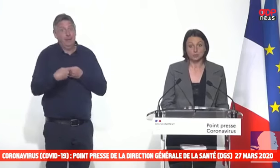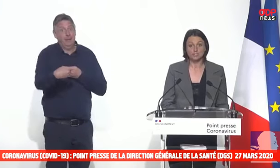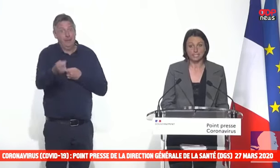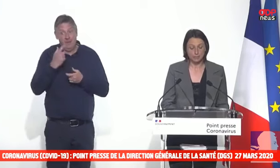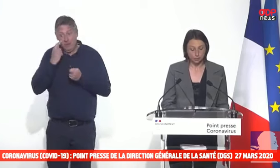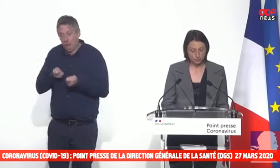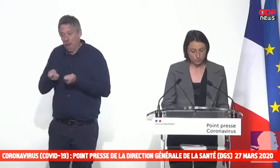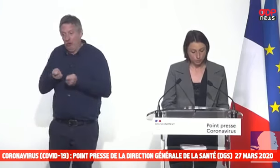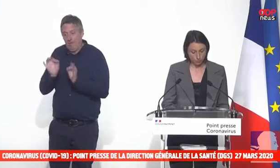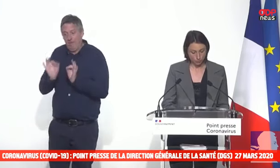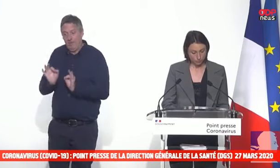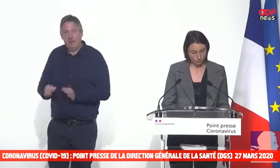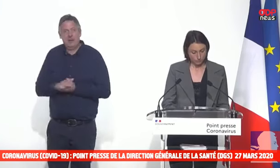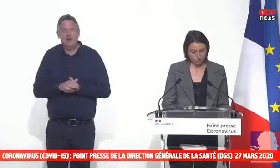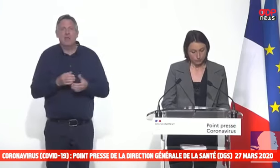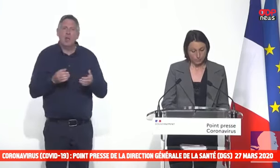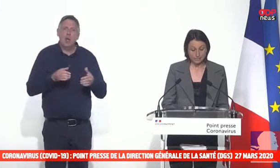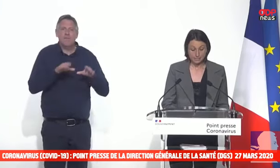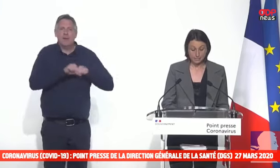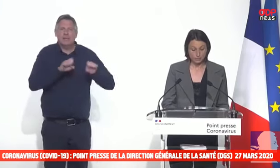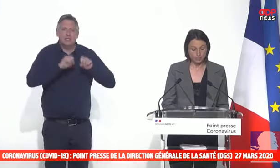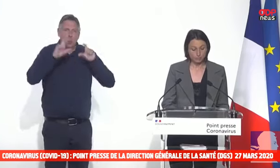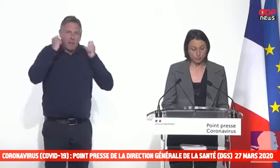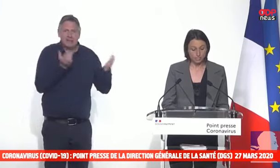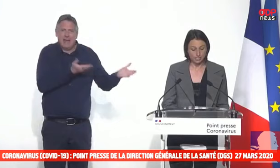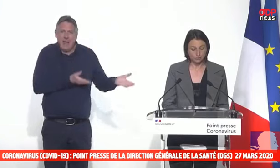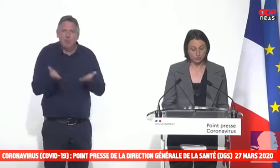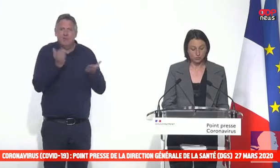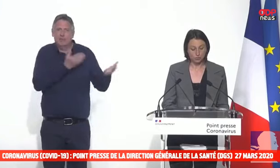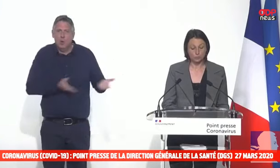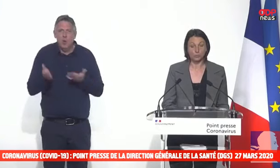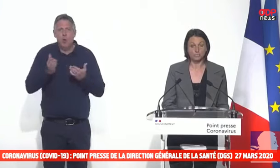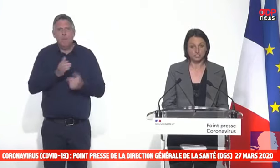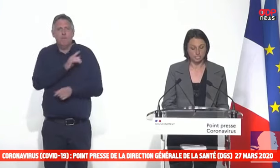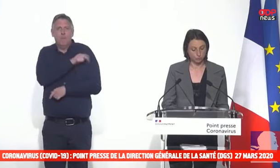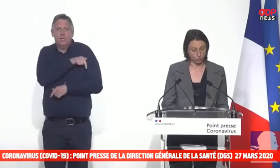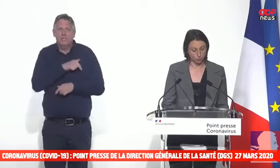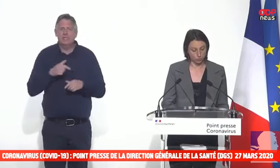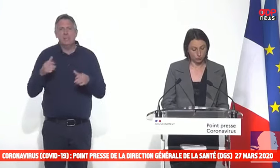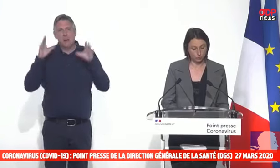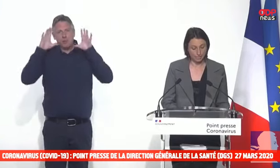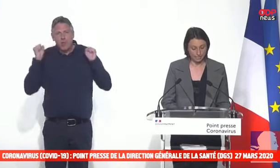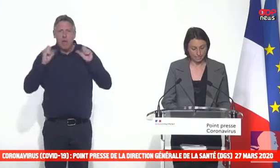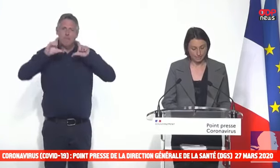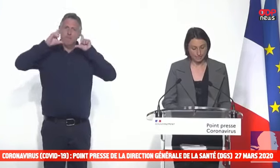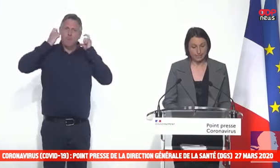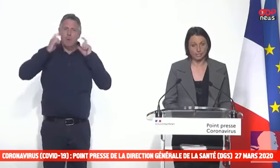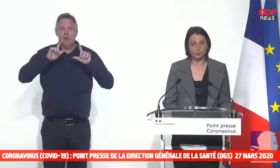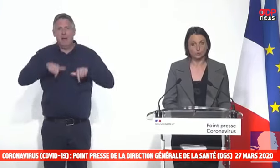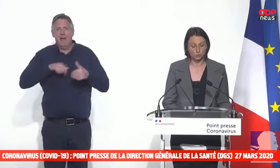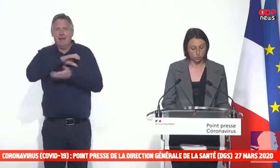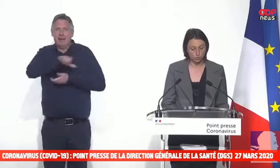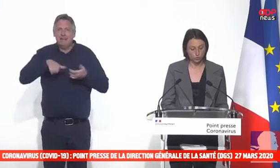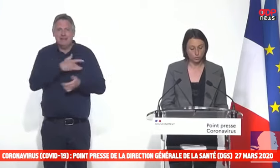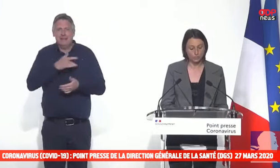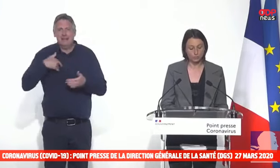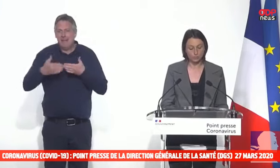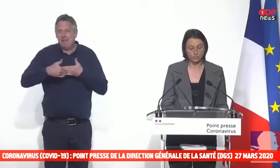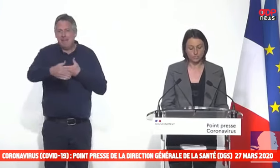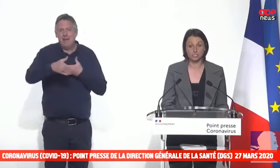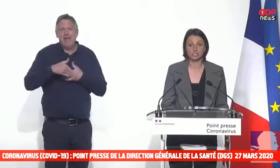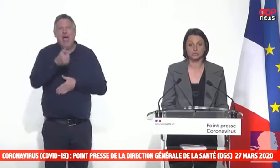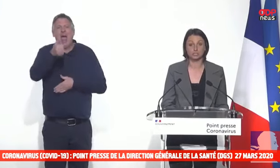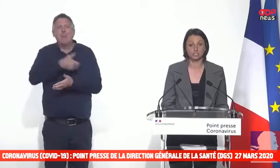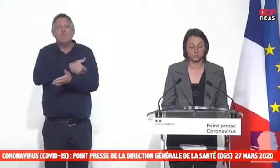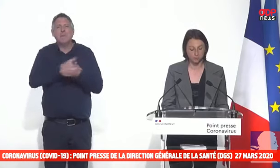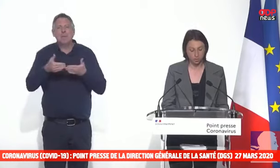la question des réapprovisionnements, qui est essentielle pour tenir les forces de l'ordre protégées durant toute la crise sanitaire, une commande de 1 million de